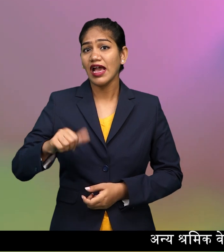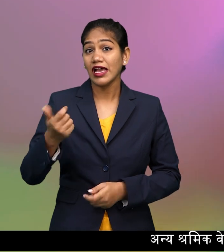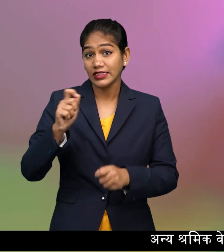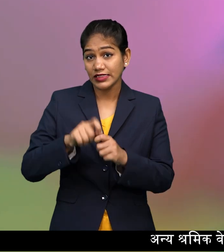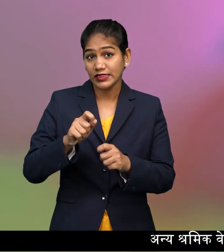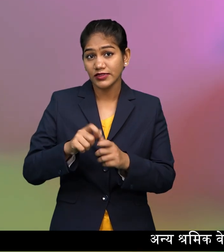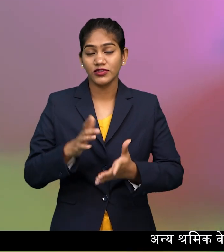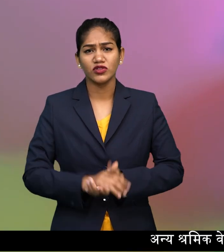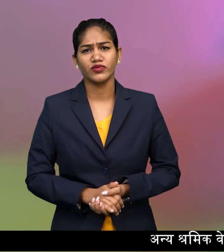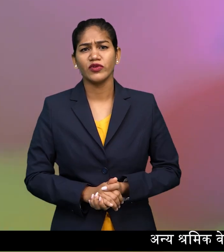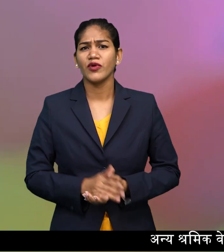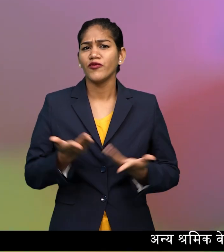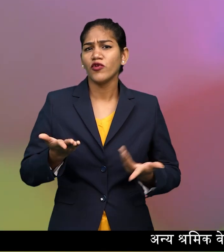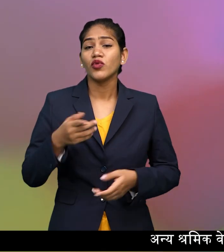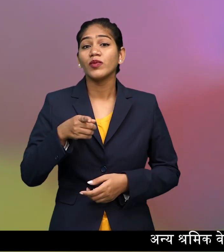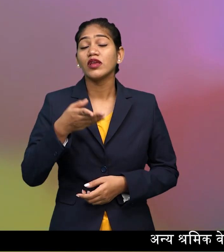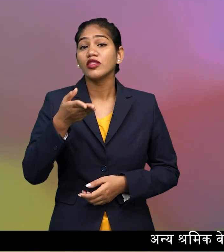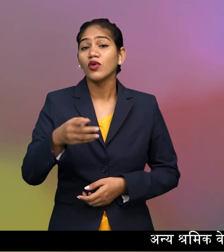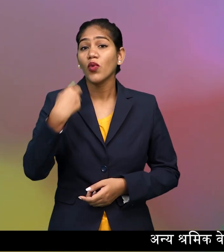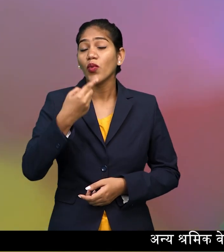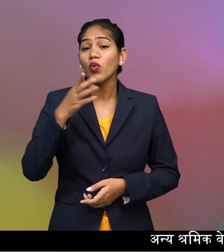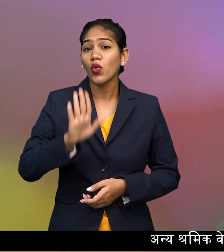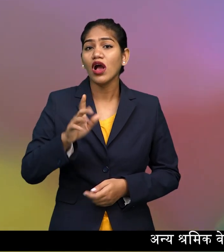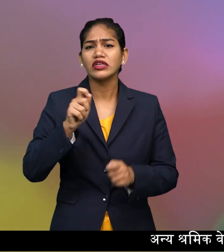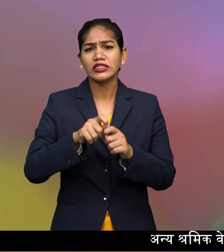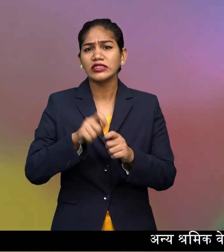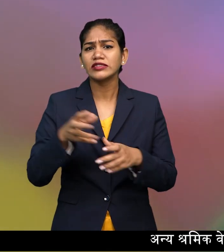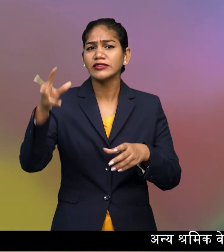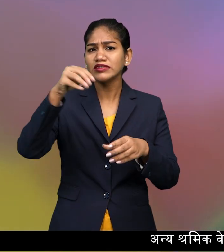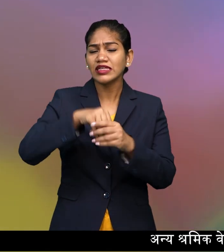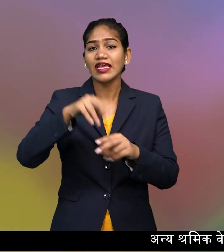अन्य श्रमिक वे लोगों जो कारखानों, व्यापार,